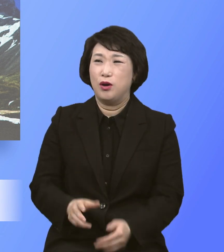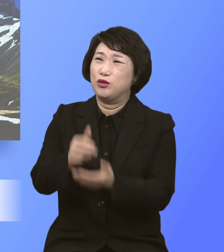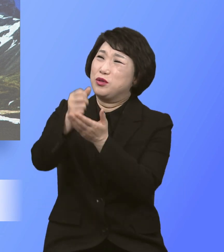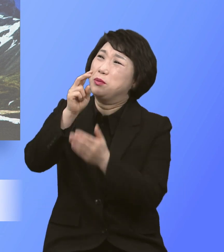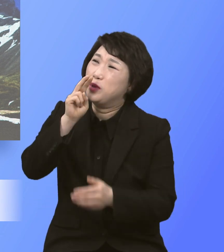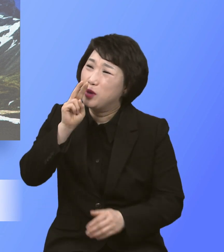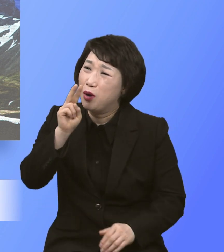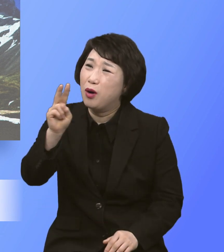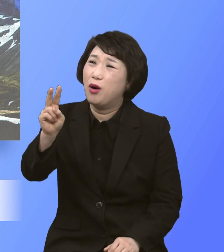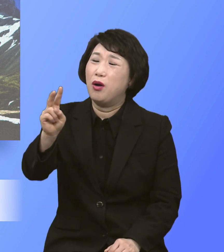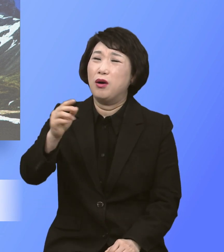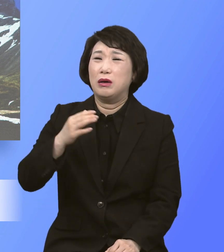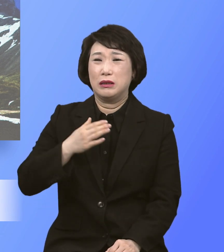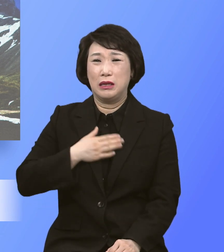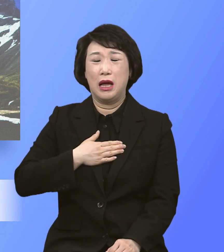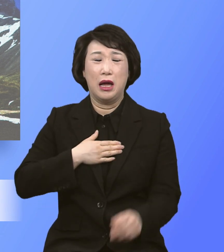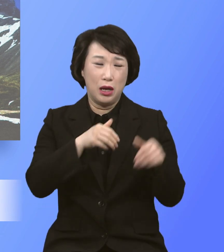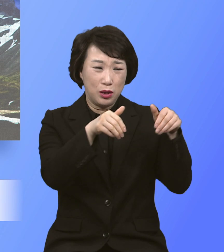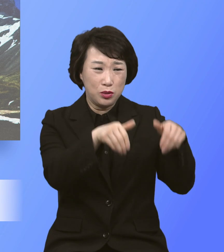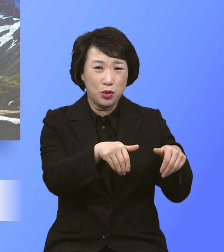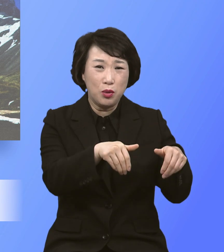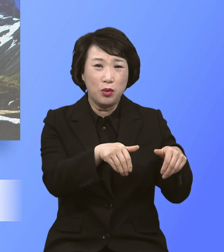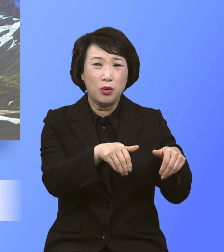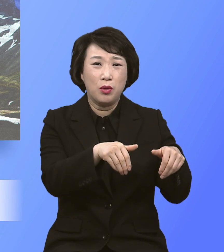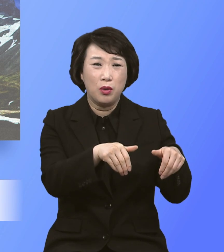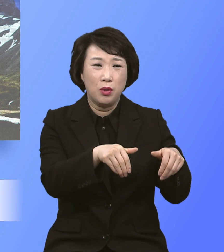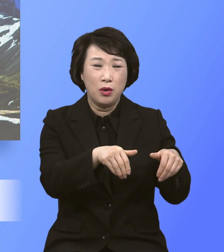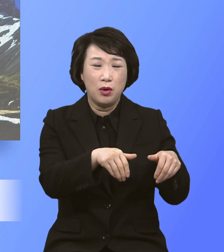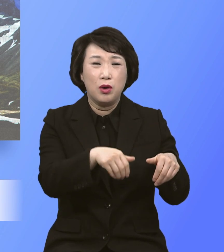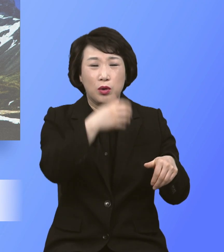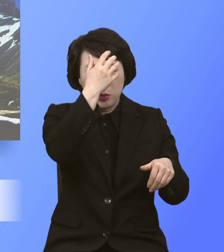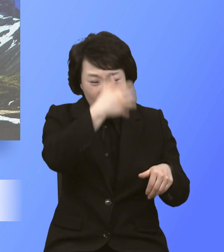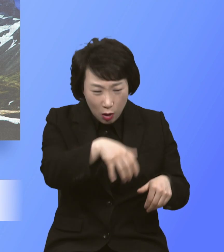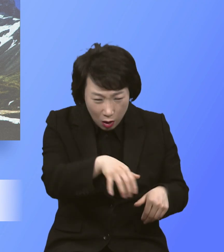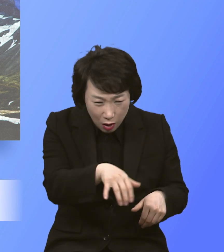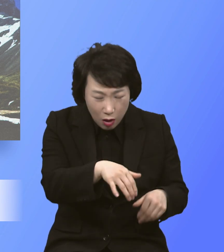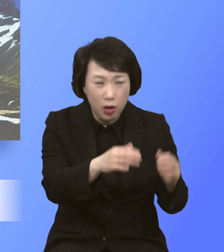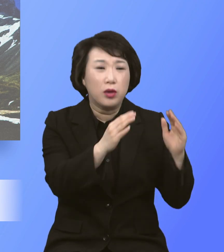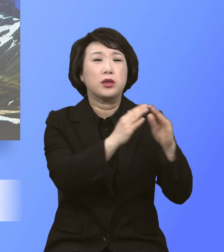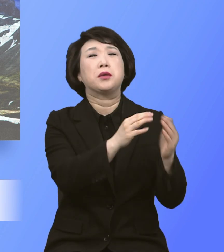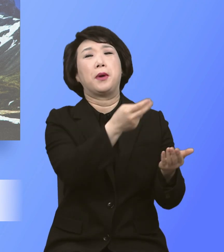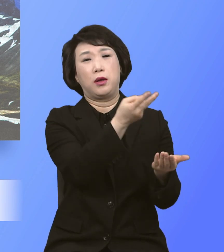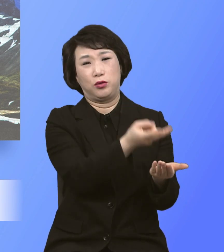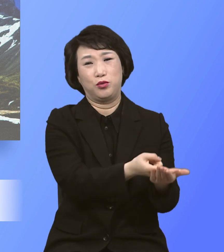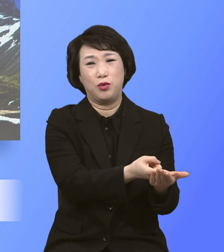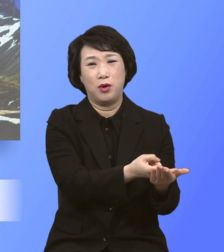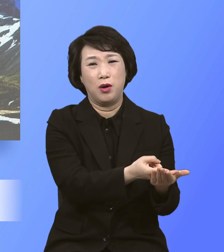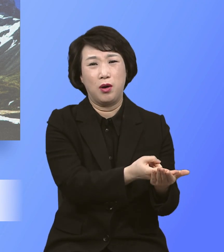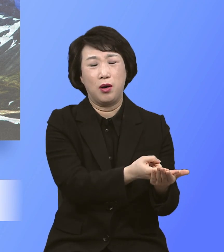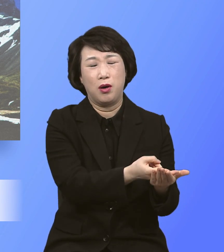주여, 내 하인이 중풍병으로 집에 두어